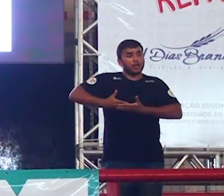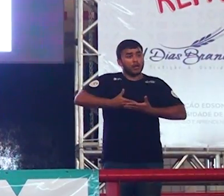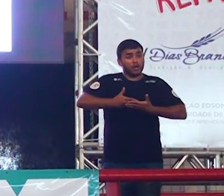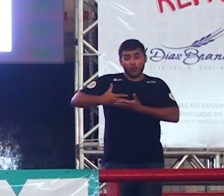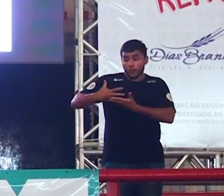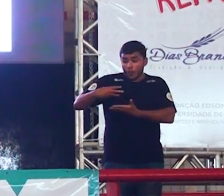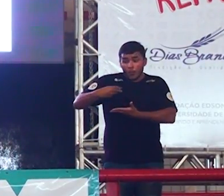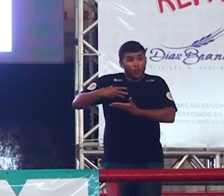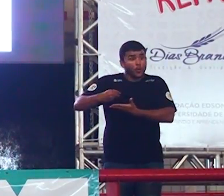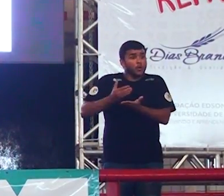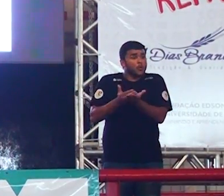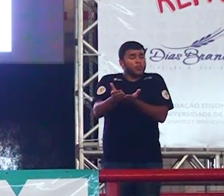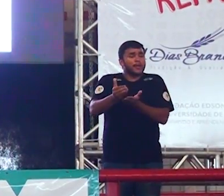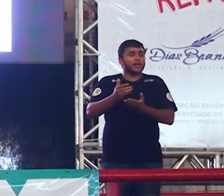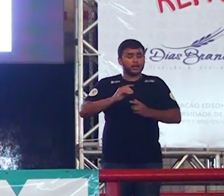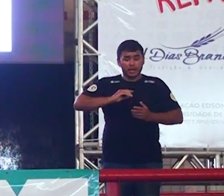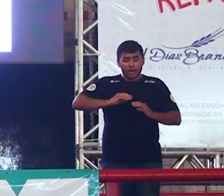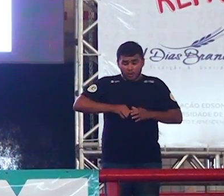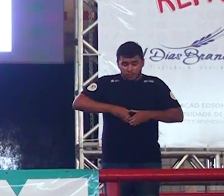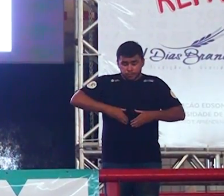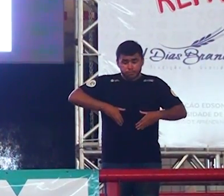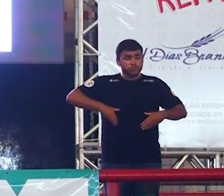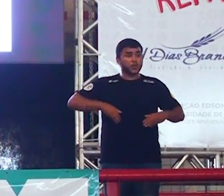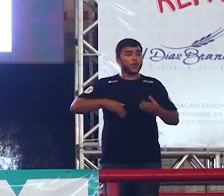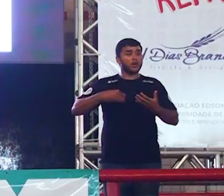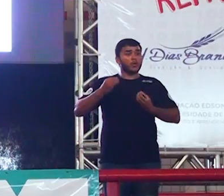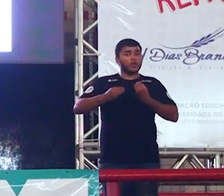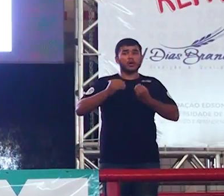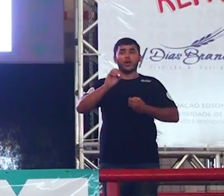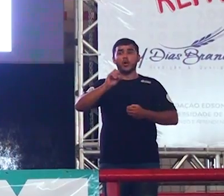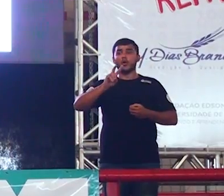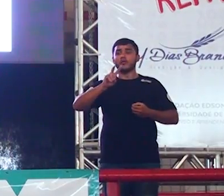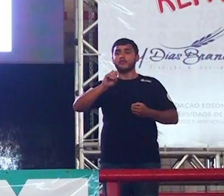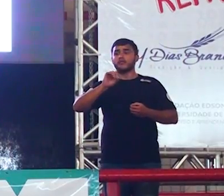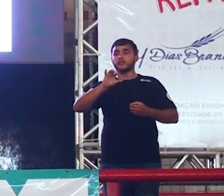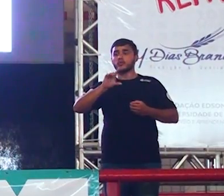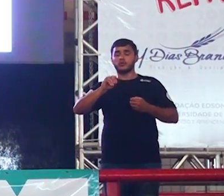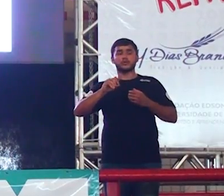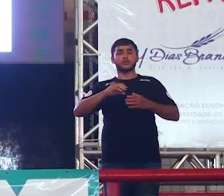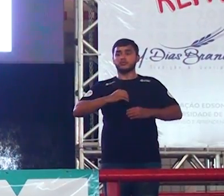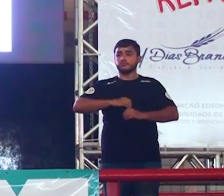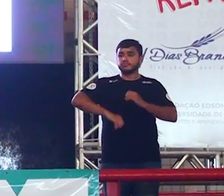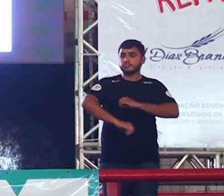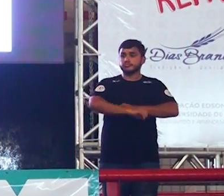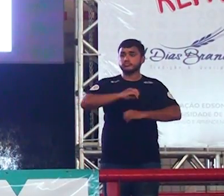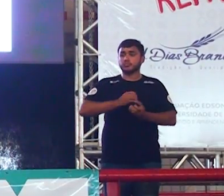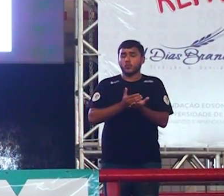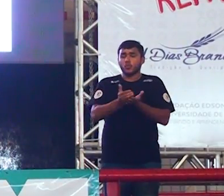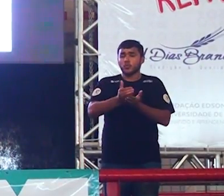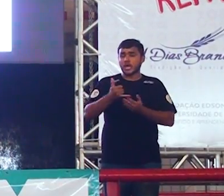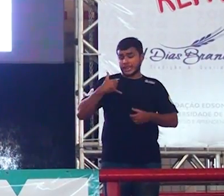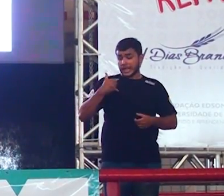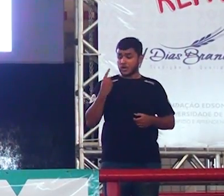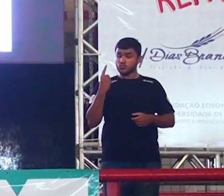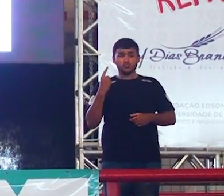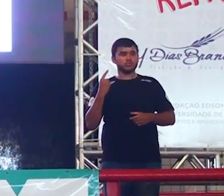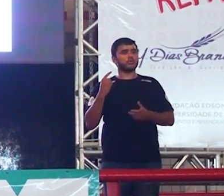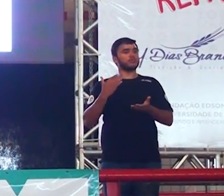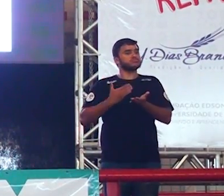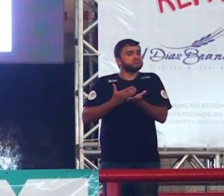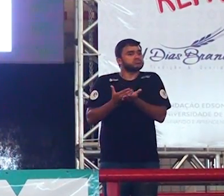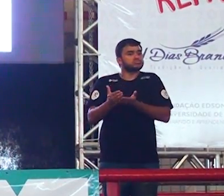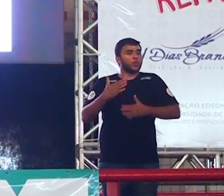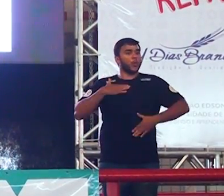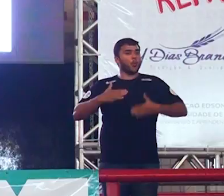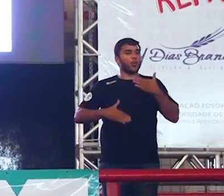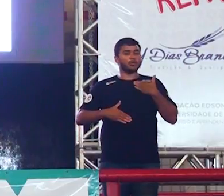ainda embrião, ela começa o quê? A multiplicar suas ovogônias. Antes dela completar 1 ano de vida, ela